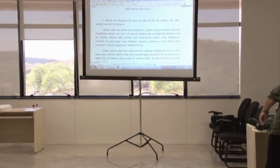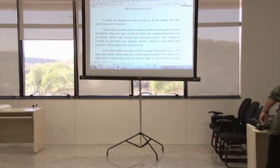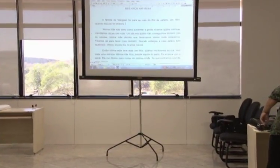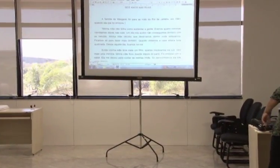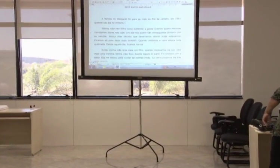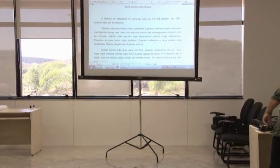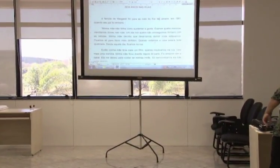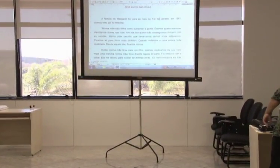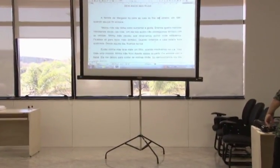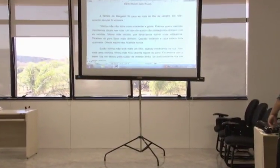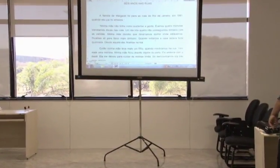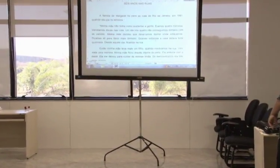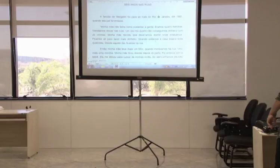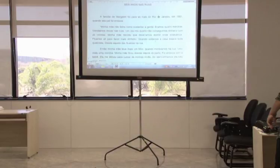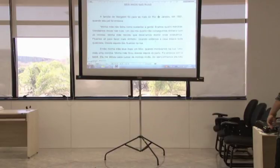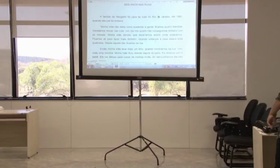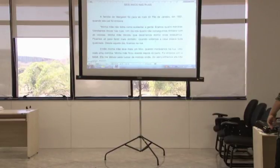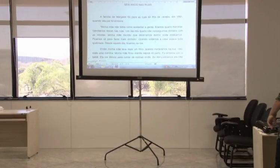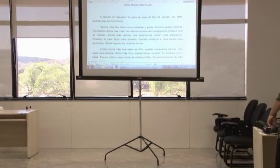Foi o pai dela, não precisa colocar.